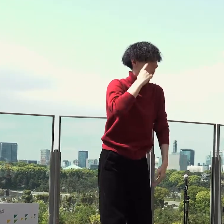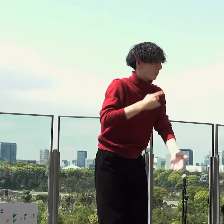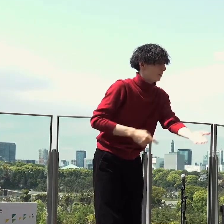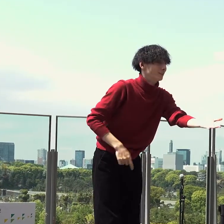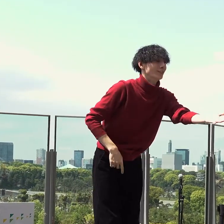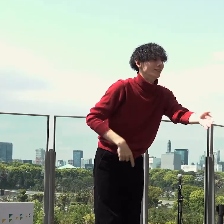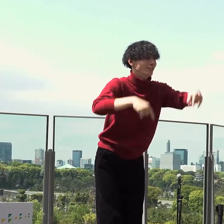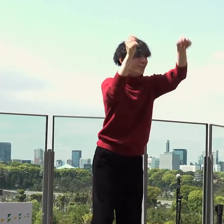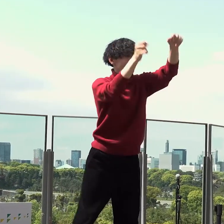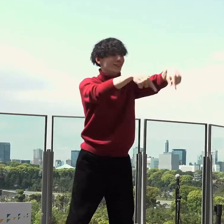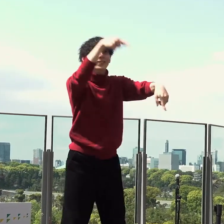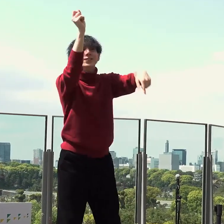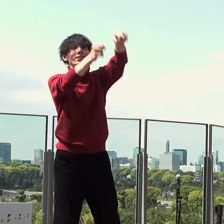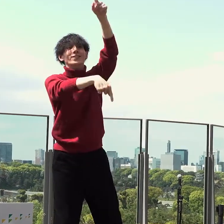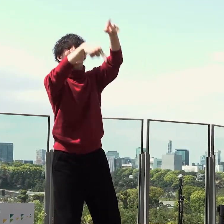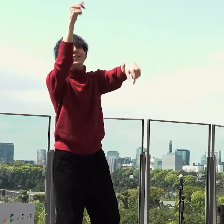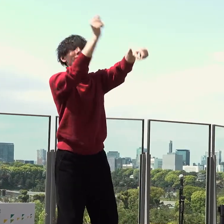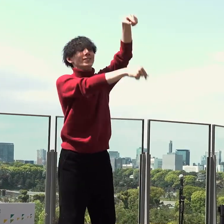これなんだと思います。